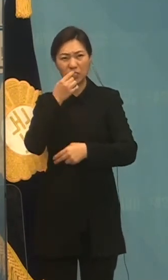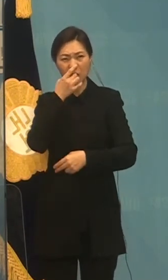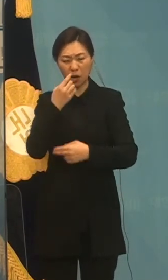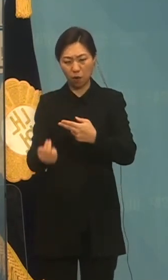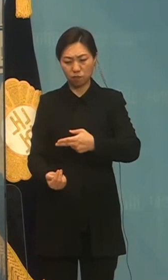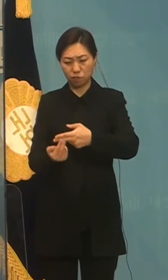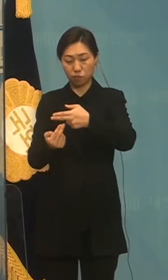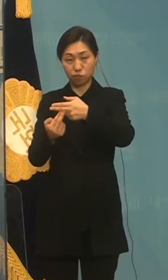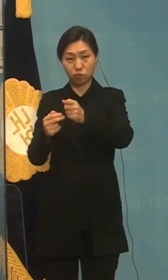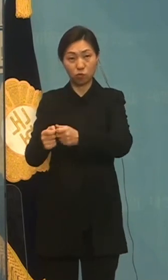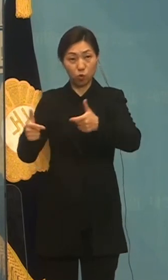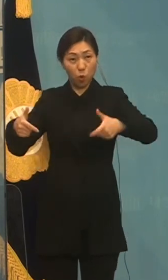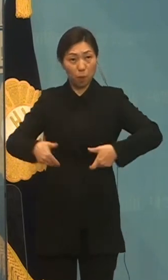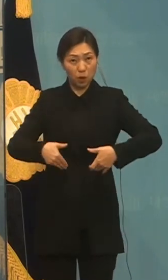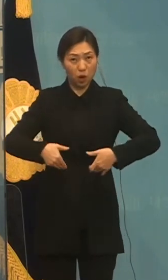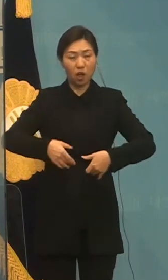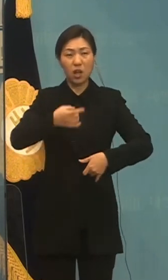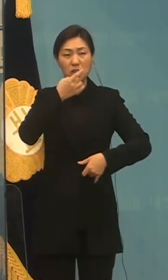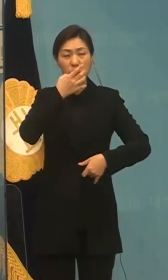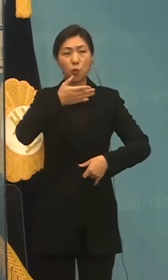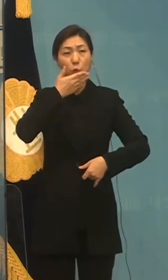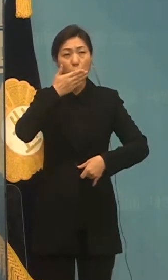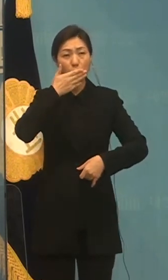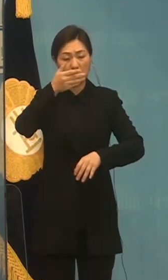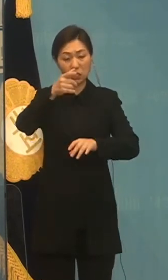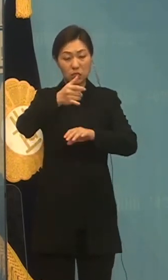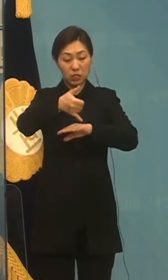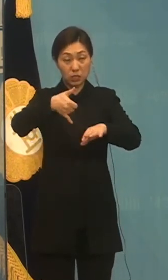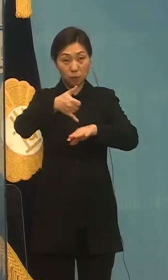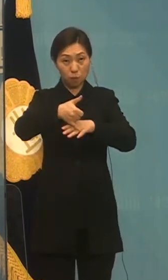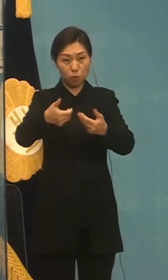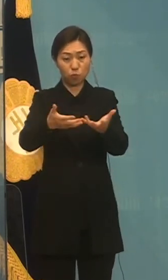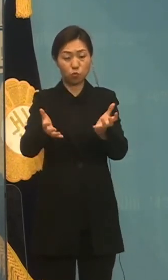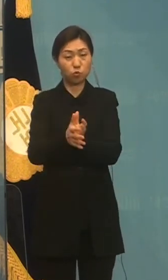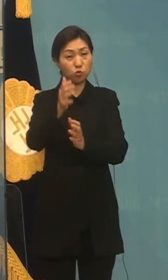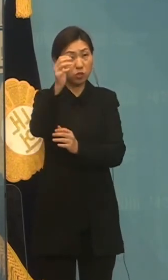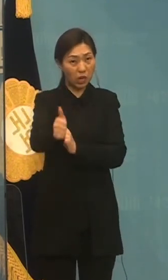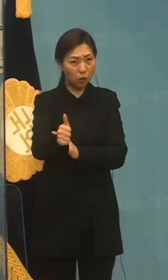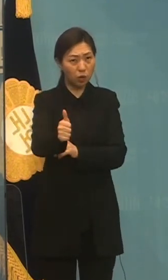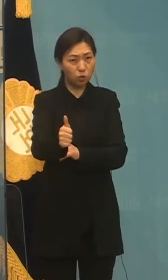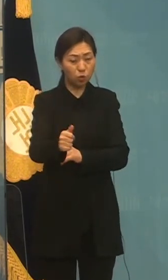있는 농식품부 장관도 아무런 적극적 조치를 취하지 않고 있다.